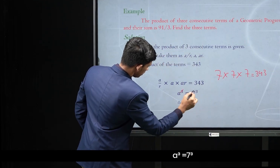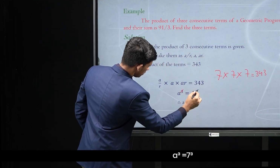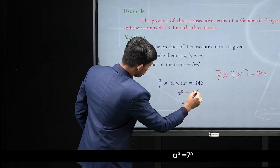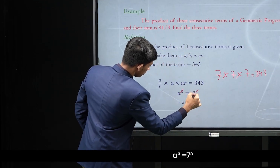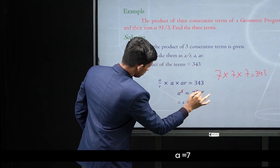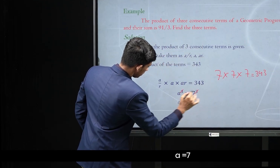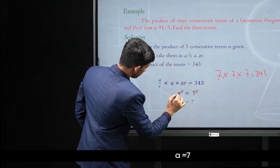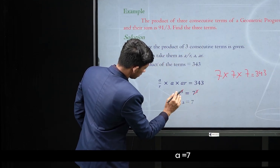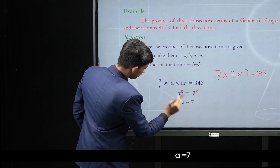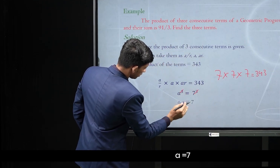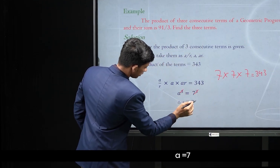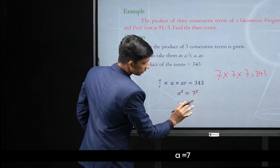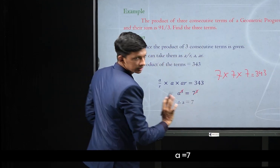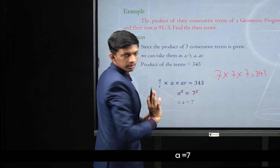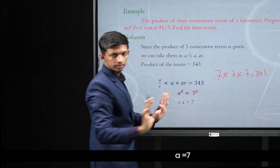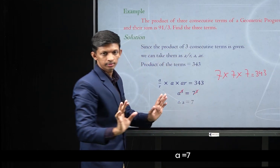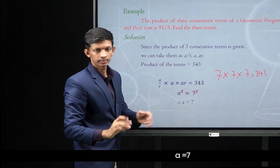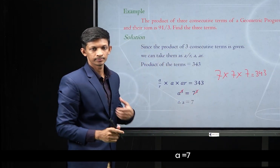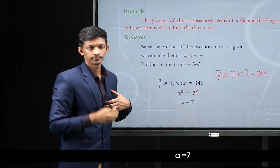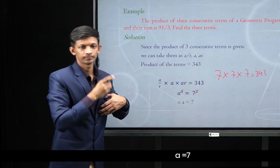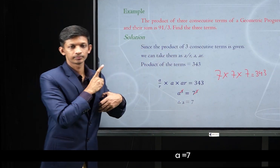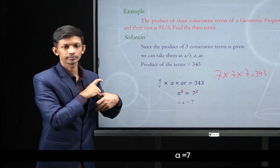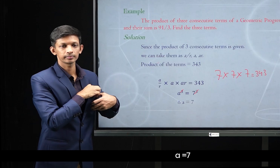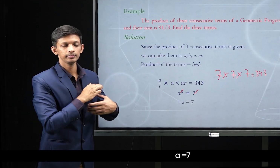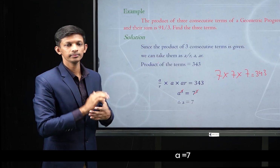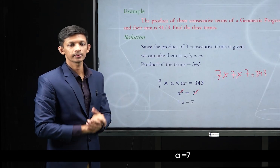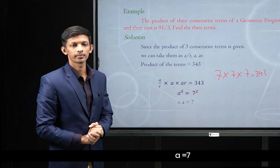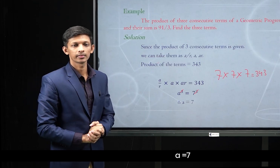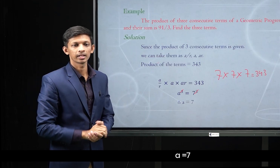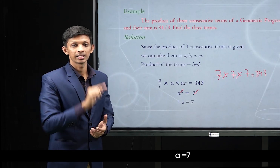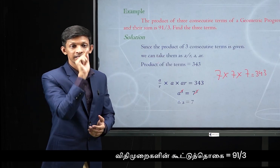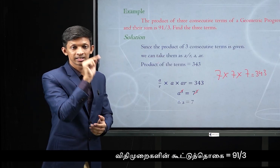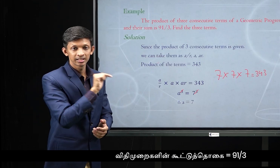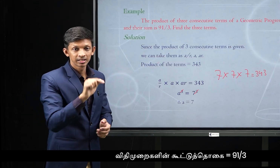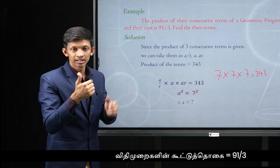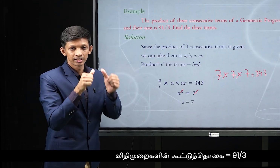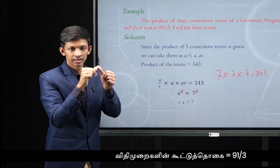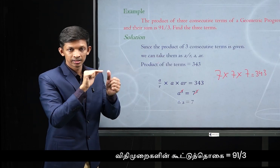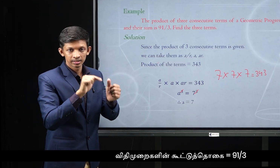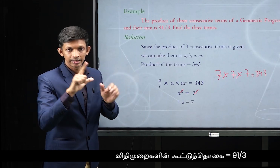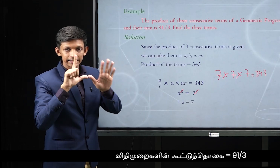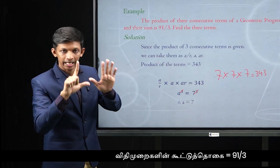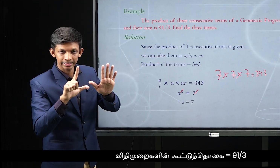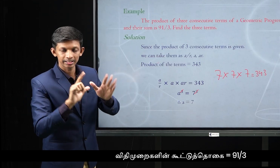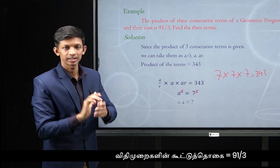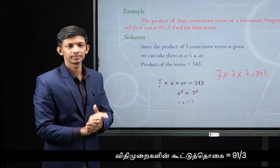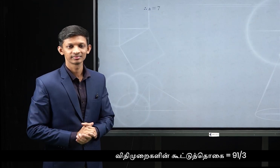3 கொடுக்கப்பட்டது. ஏ ஈடு 7. விதிமுறைகளின் கூட்டுத்தொகை